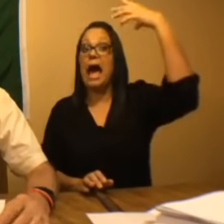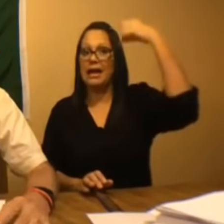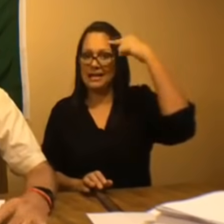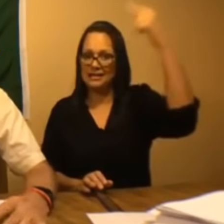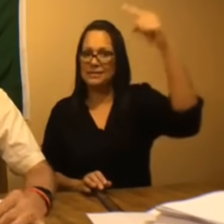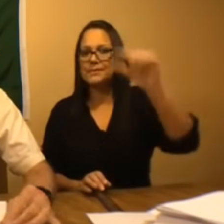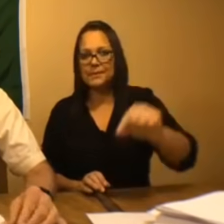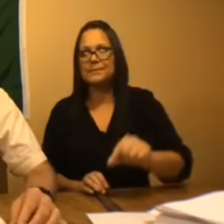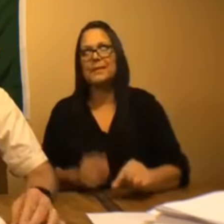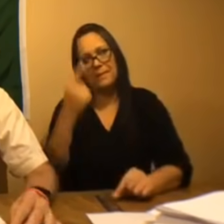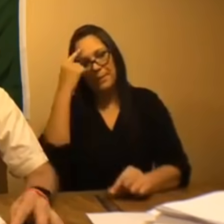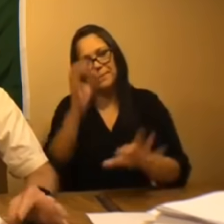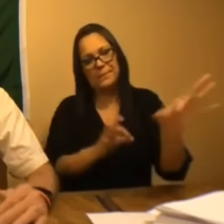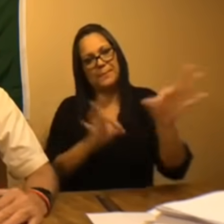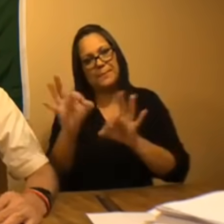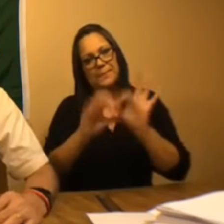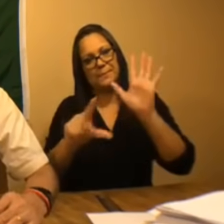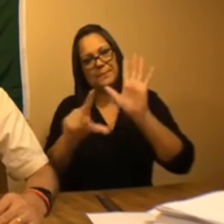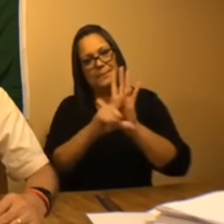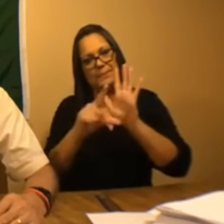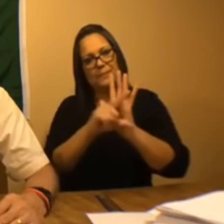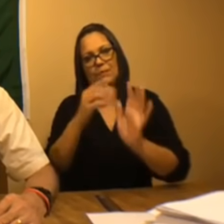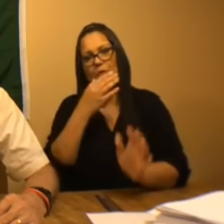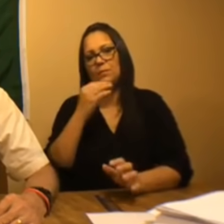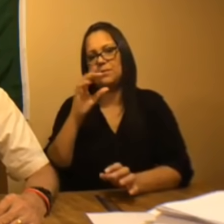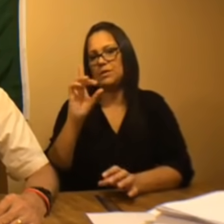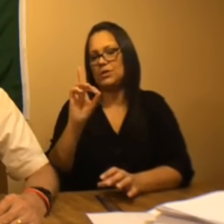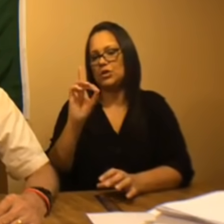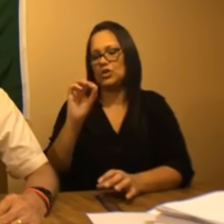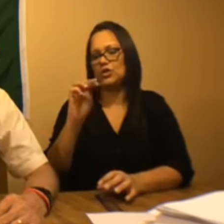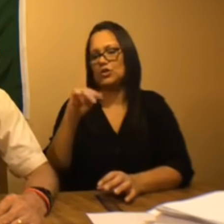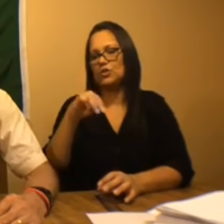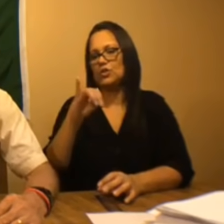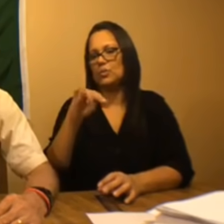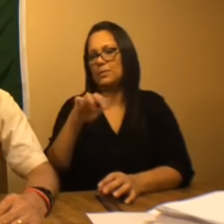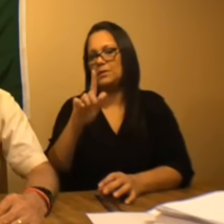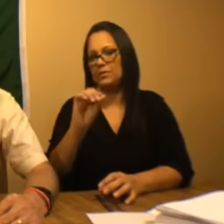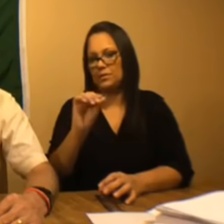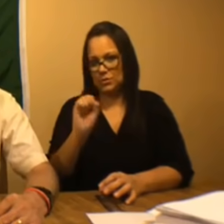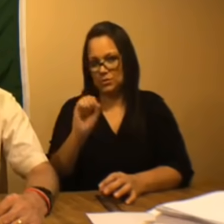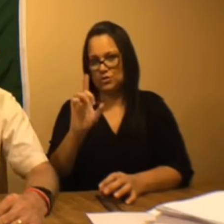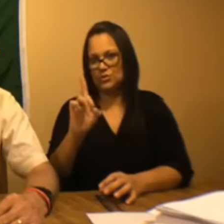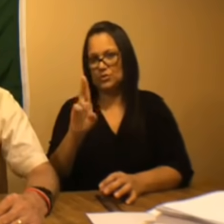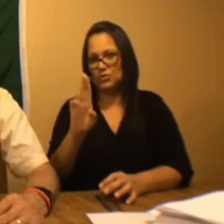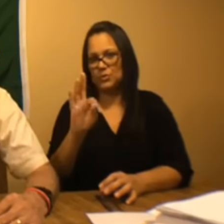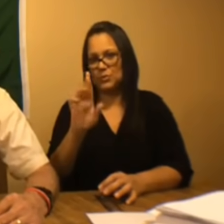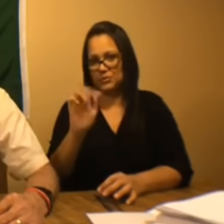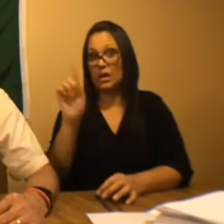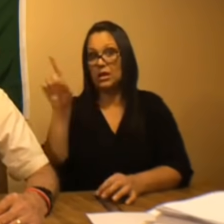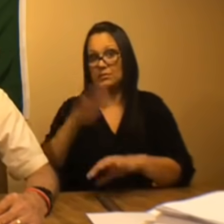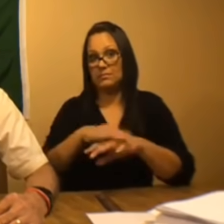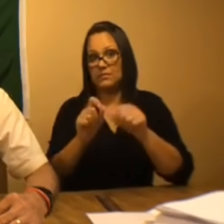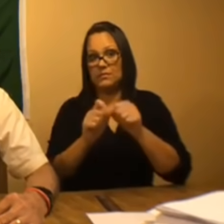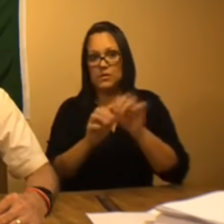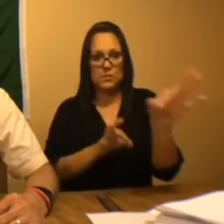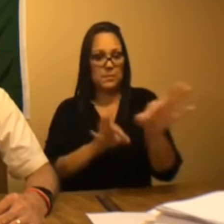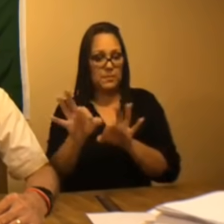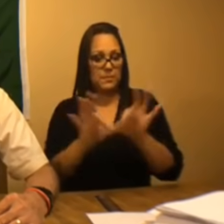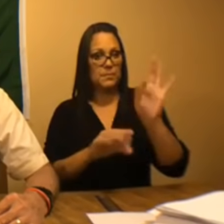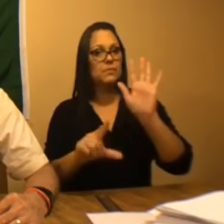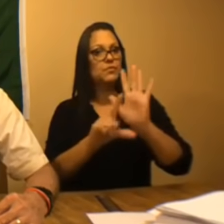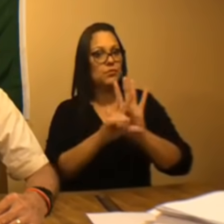lei do então deputado Domingos Dutra, do PT do Maranhão. Ele apresentou um projeto lá